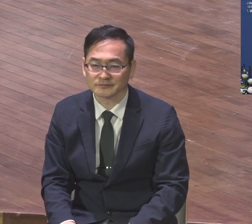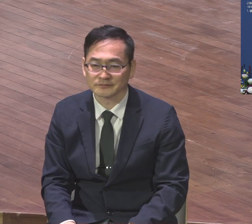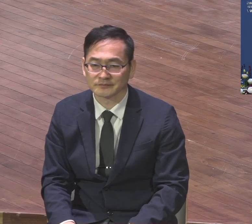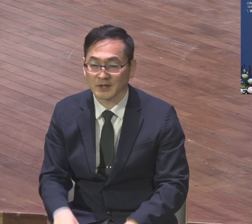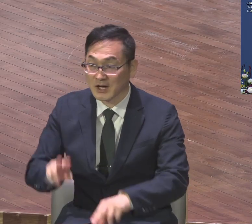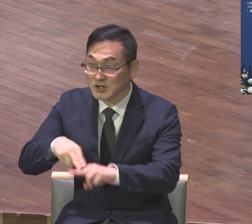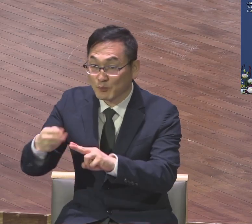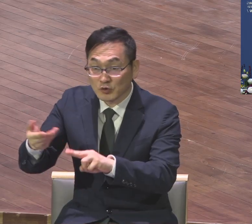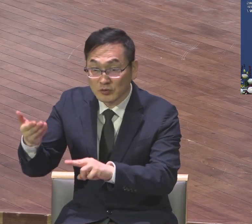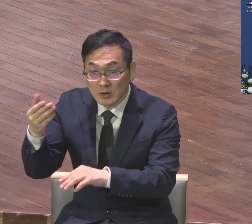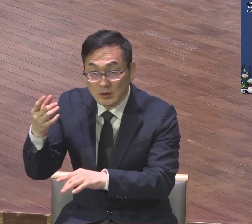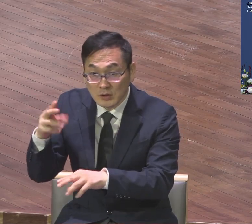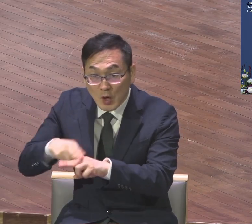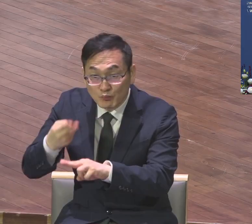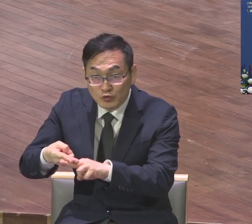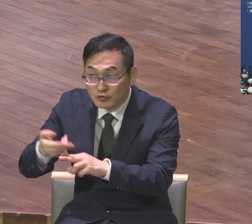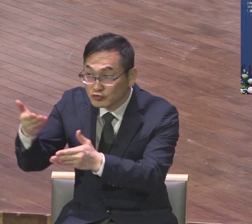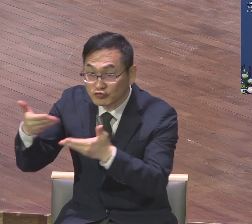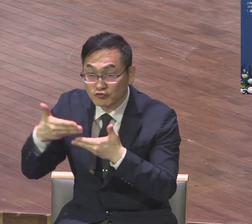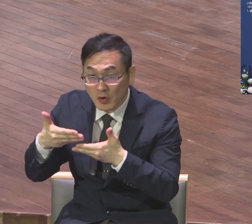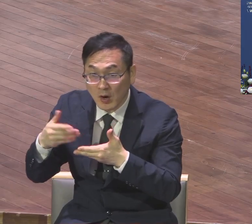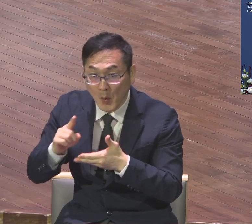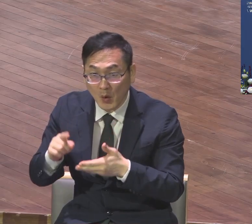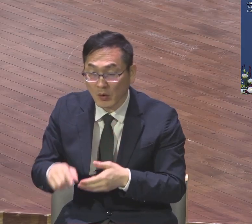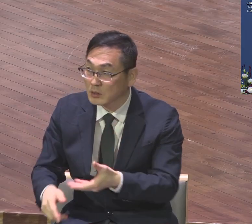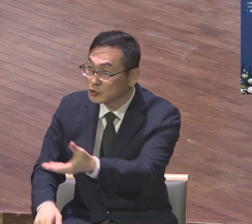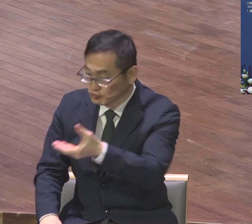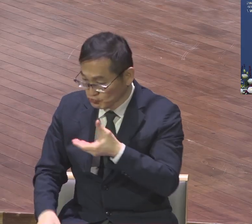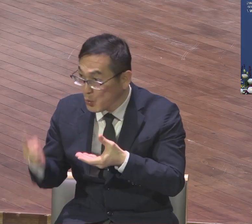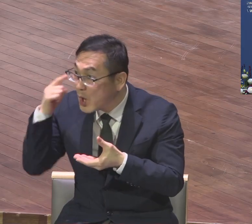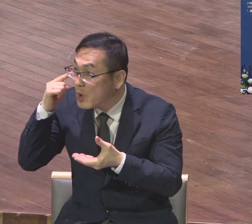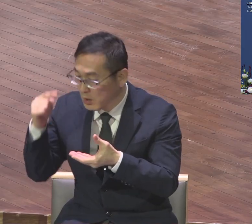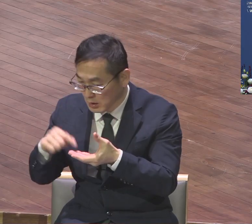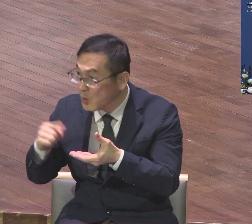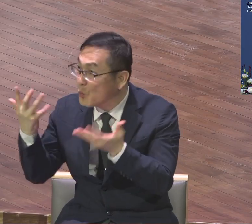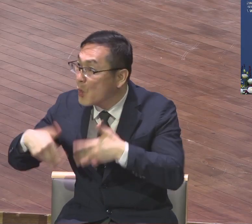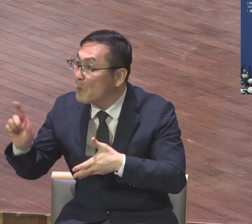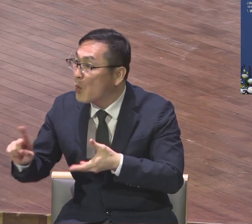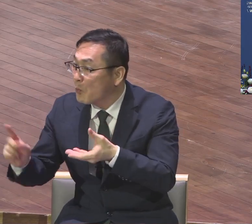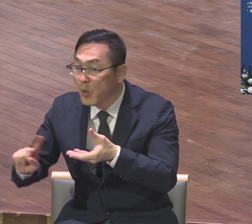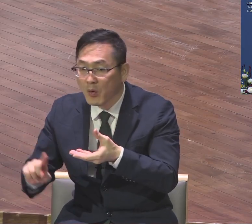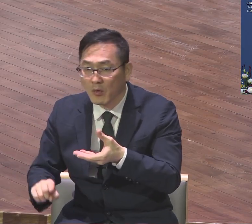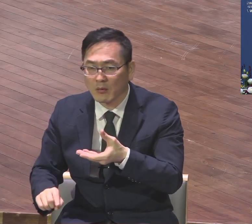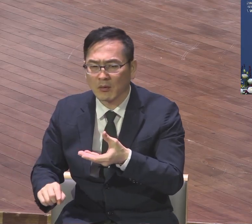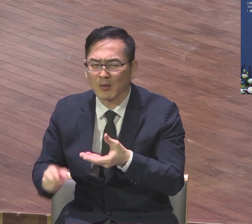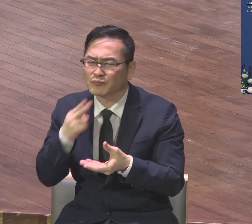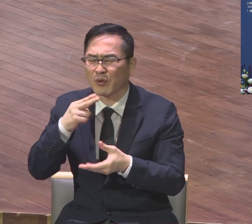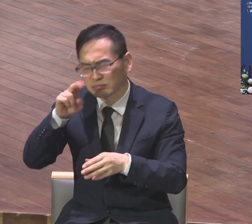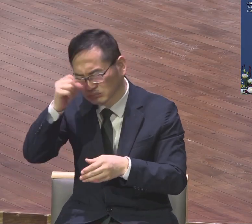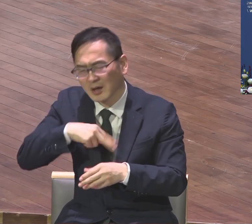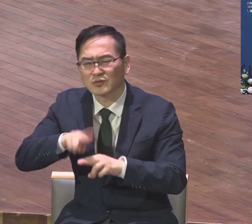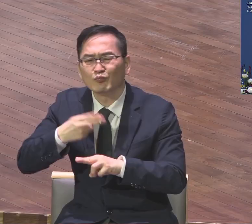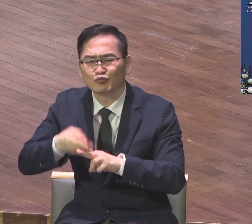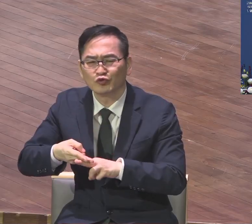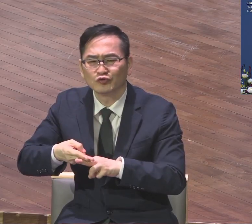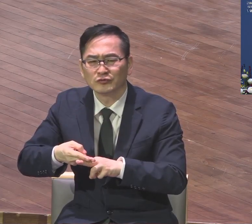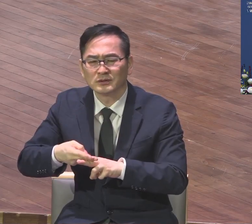거예요. 이거 왜 주는데, 왜 받아야 되는데 이러면 안 되지요. 선물은 감사합니다, 받기만 하면 돼요.